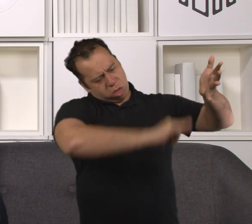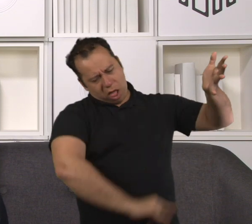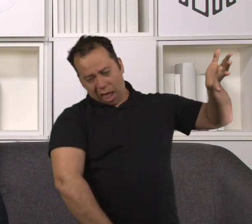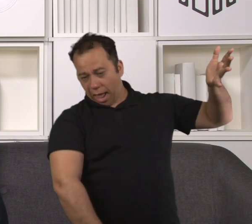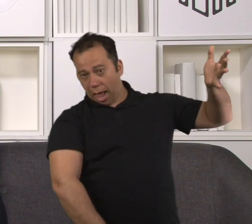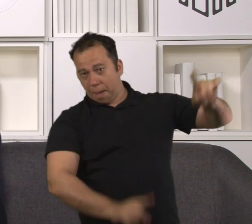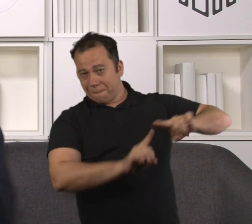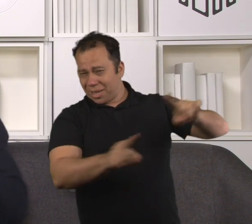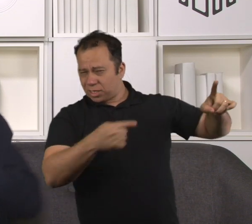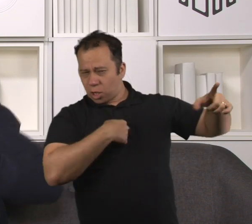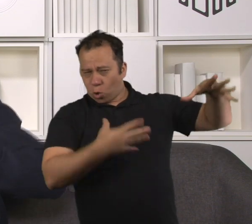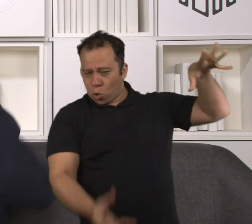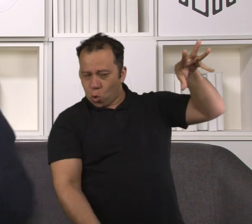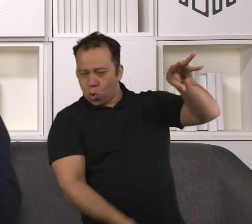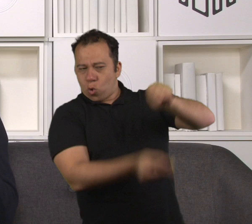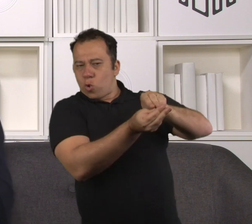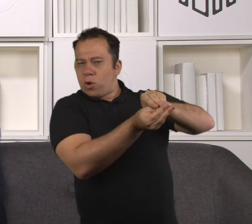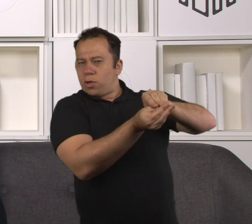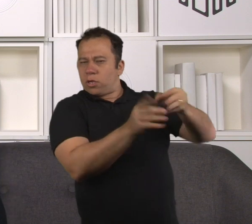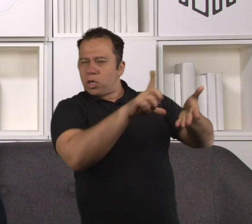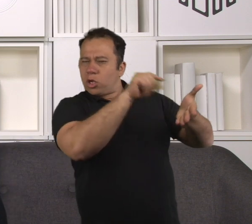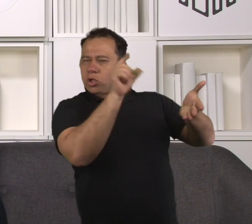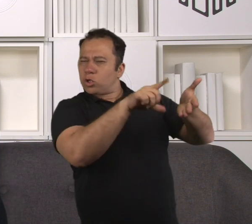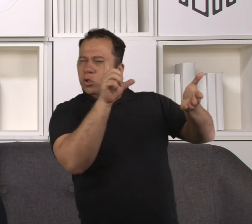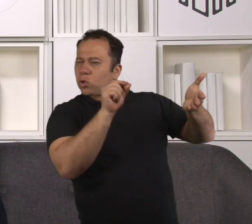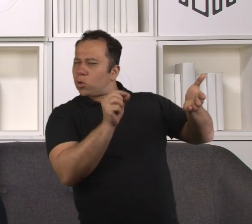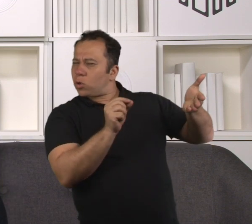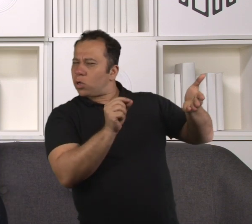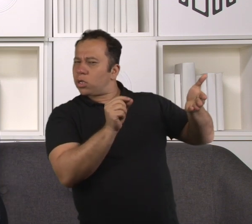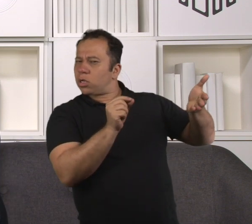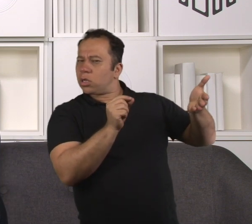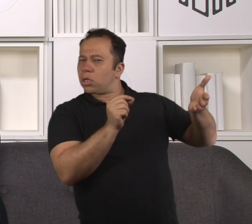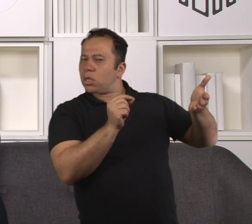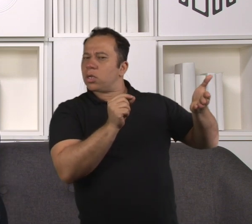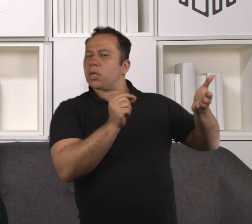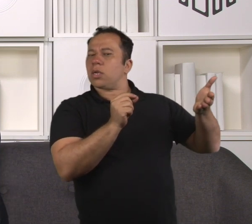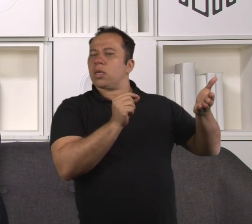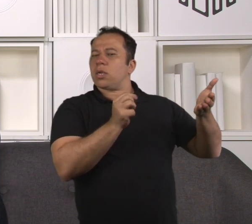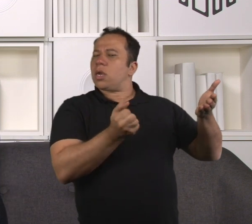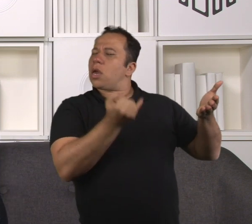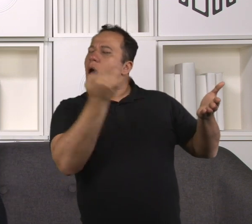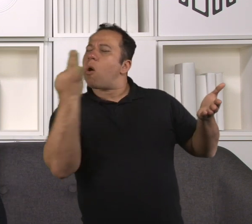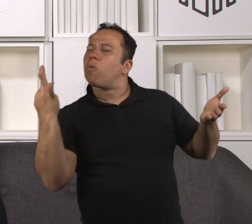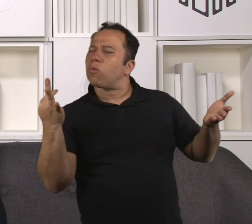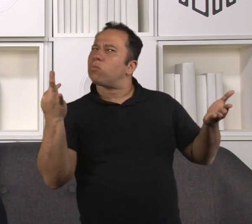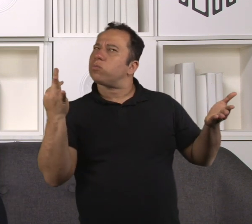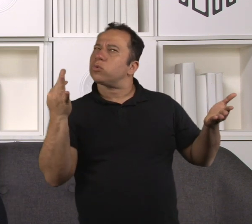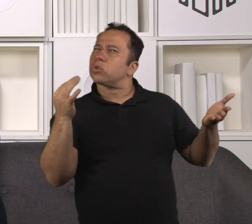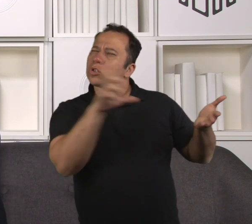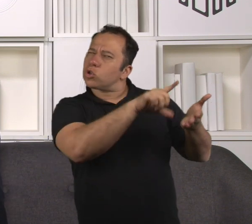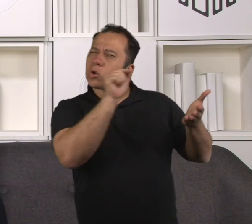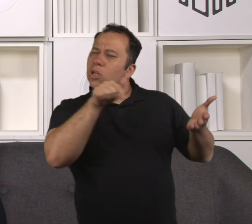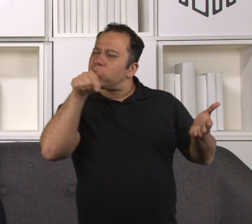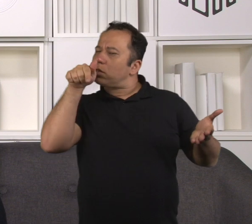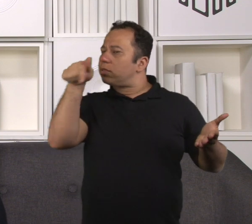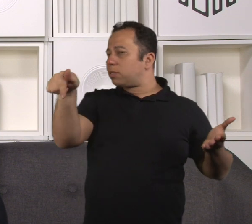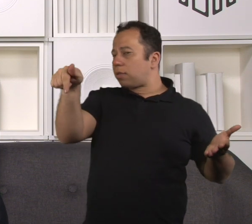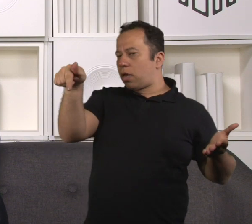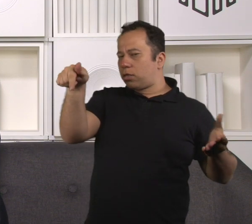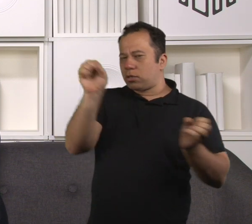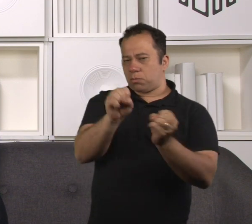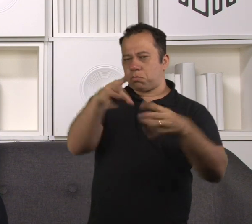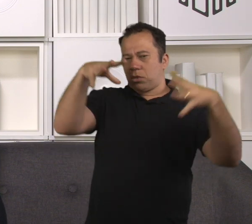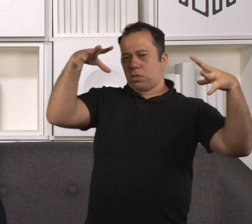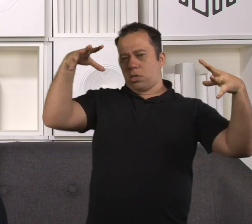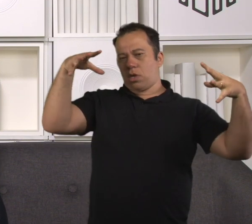estes eu escrevi, e na verdade João, no seu evangelho, registra apenas 7 sinais